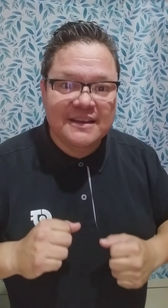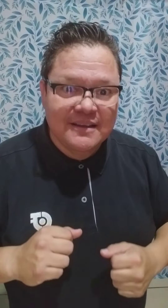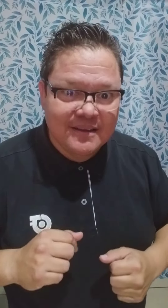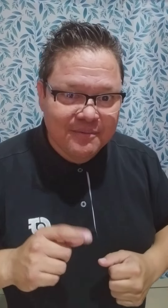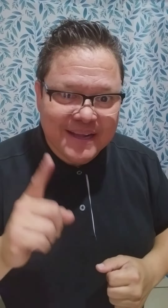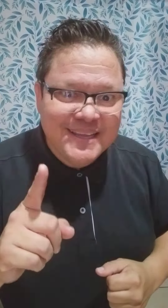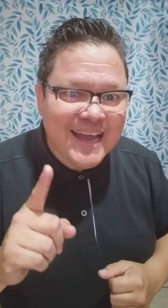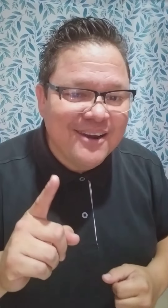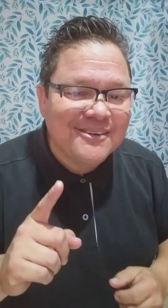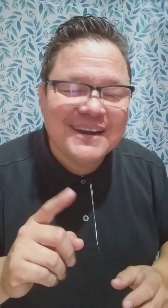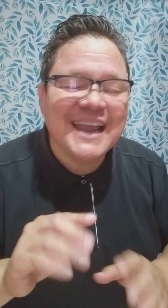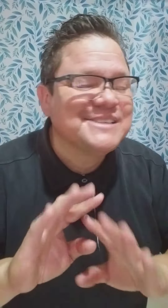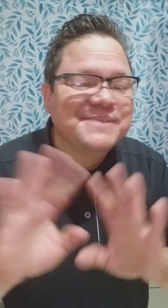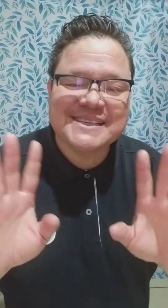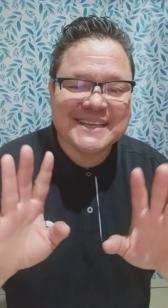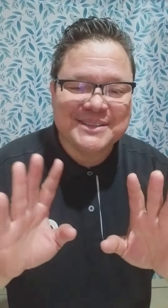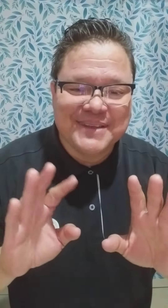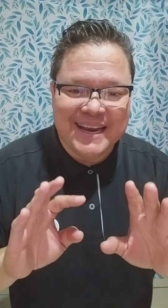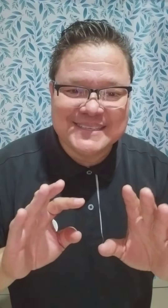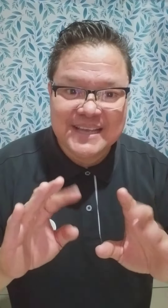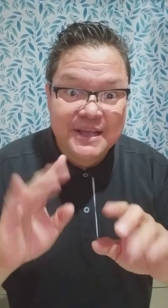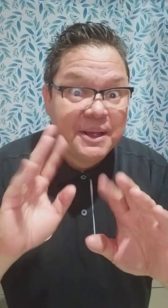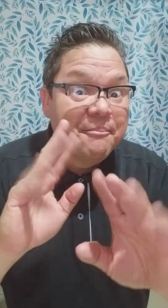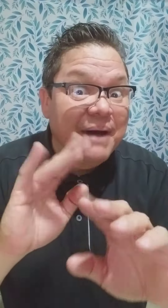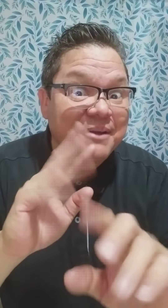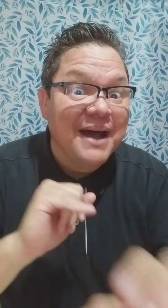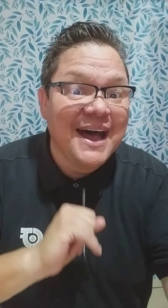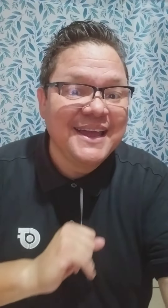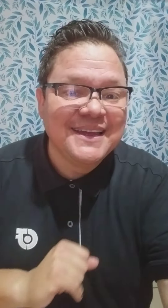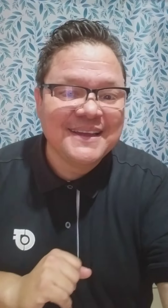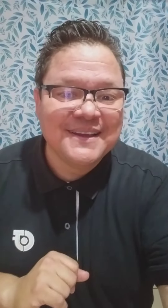practícalo las veces que tú quieras bye bye